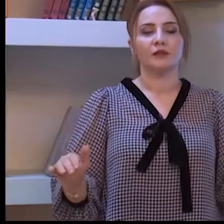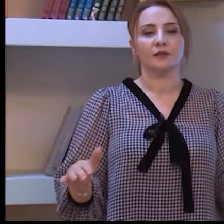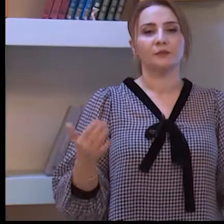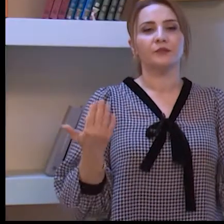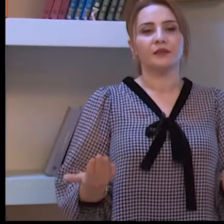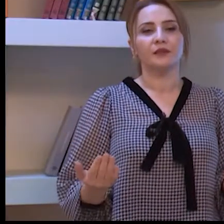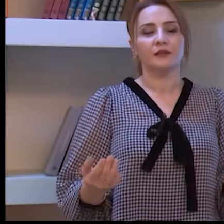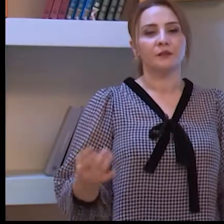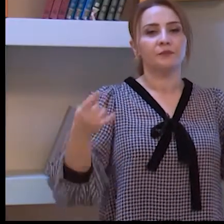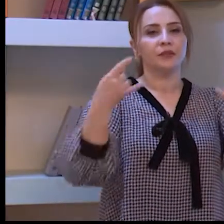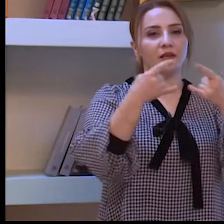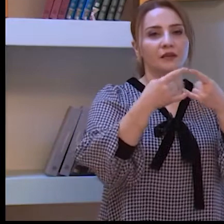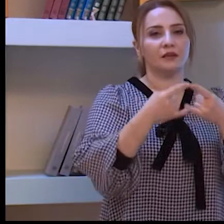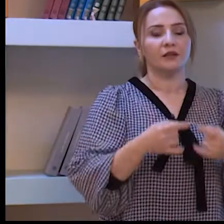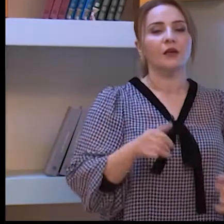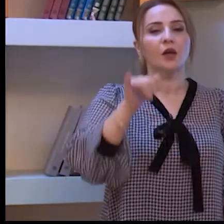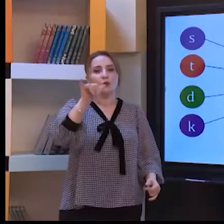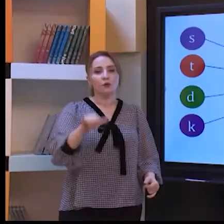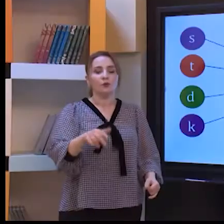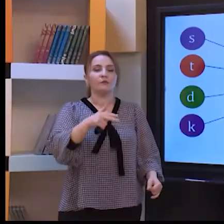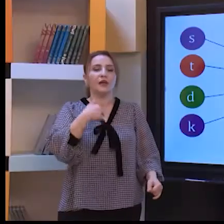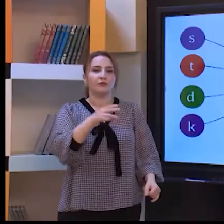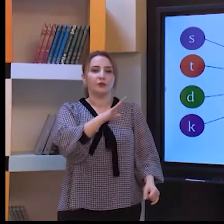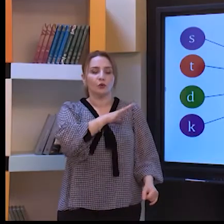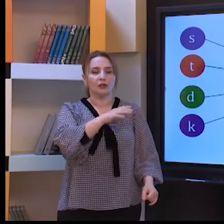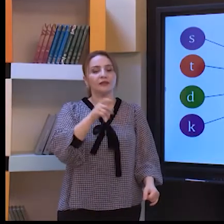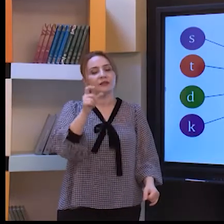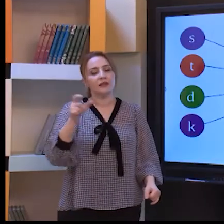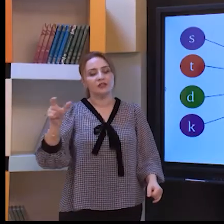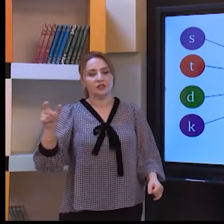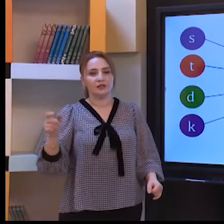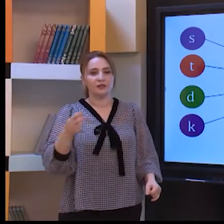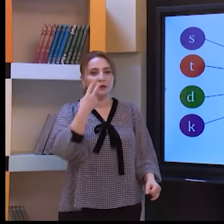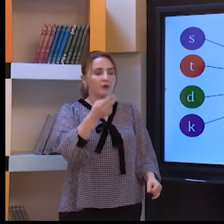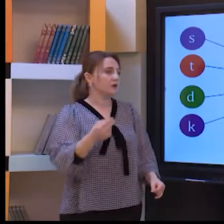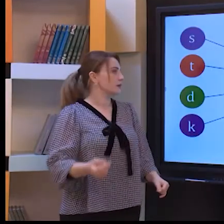Uşaqlar, indi ekranda ü hərfi olan hecalara baxaq.